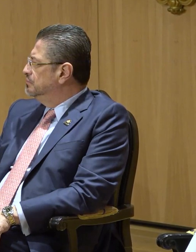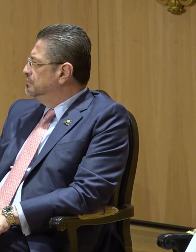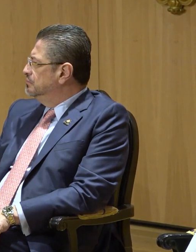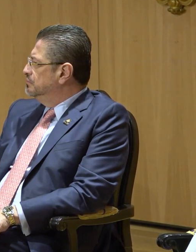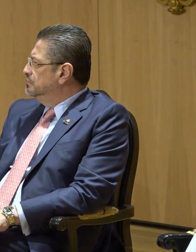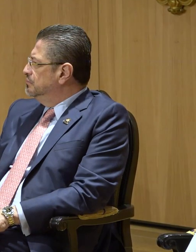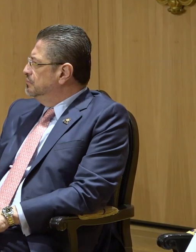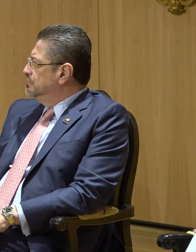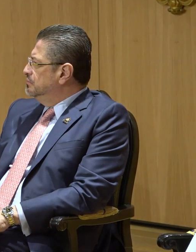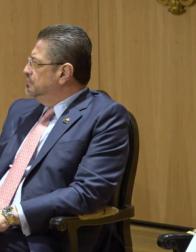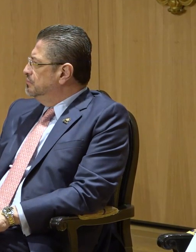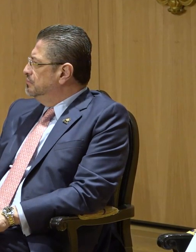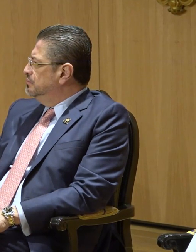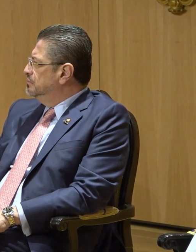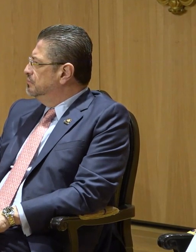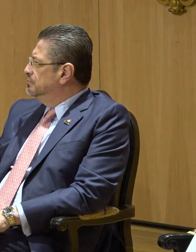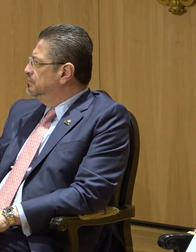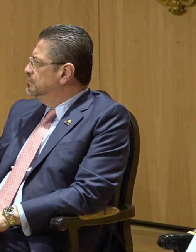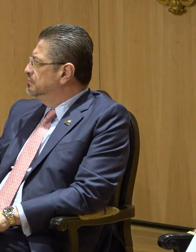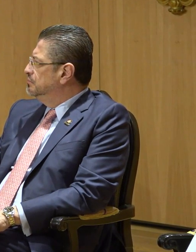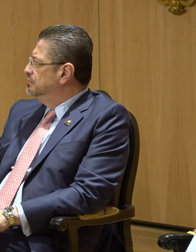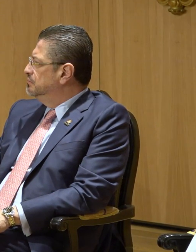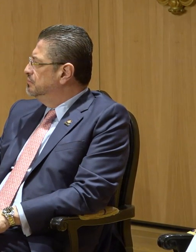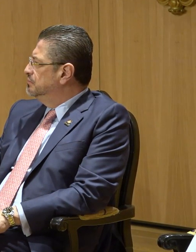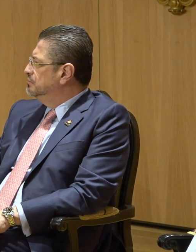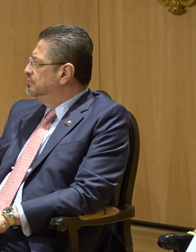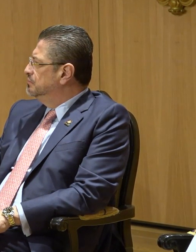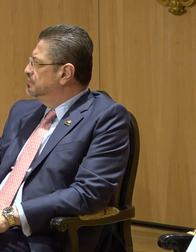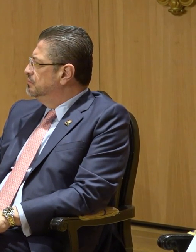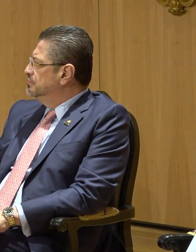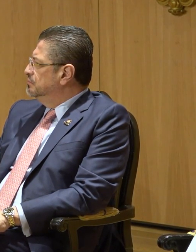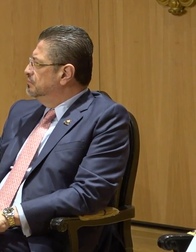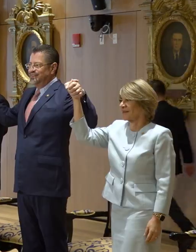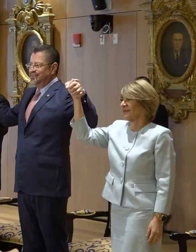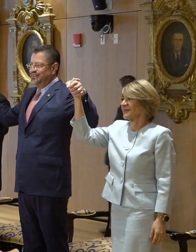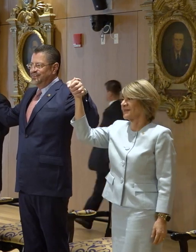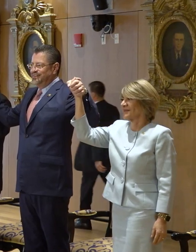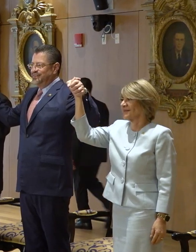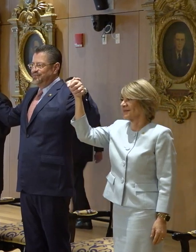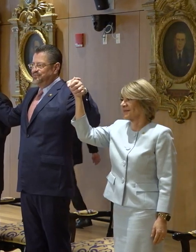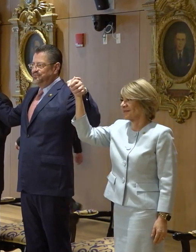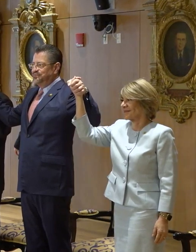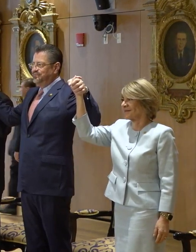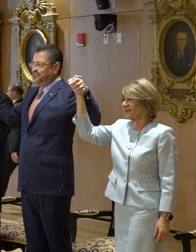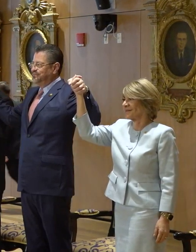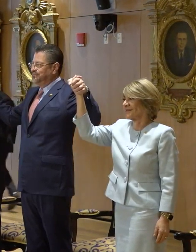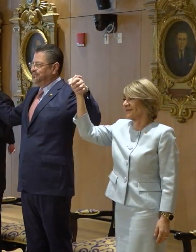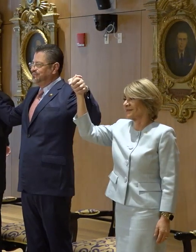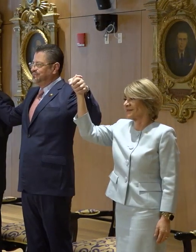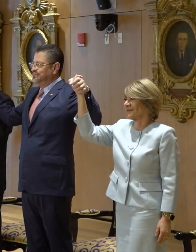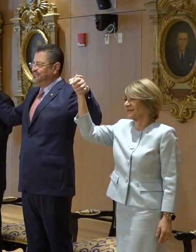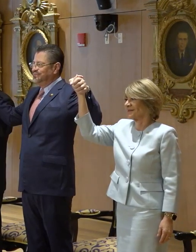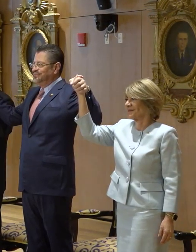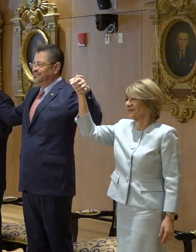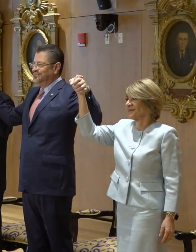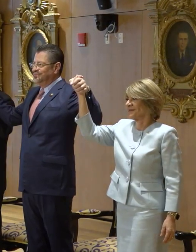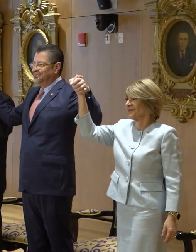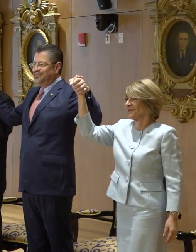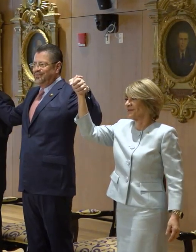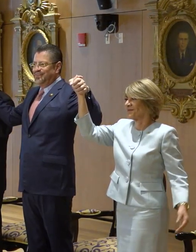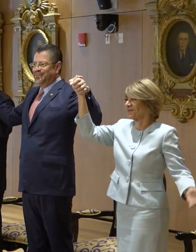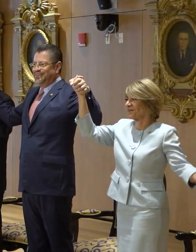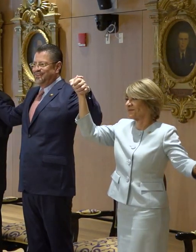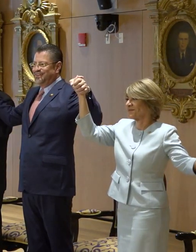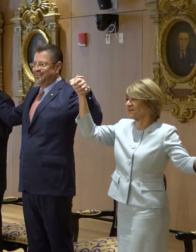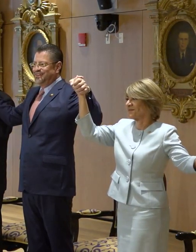distintos expertos y expertas para que cooperen con la Asamblea Legislativa y con los otros poderes